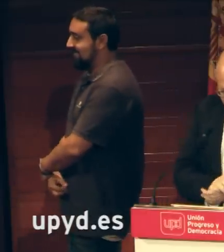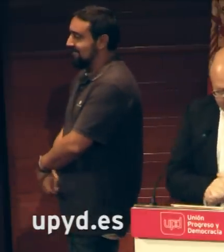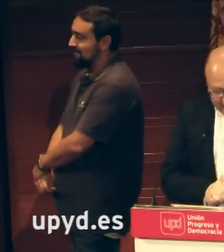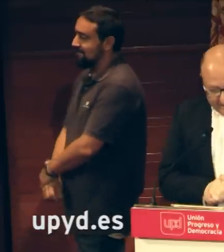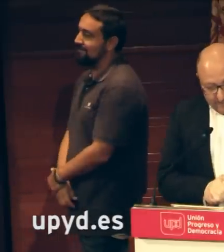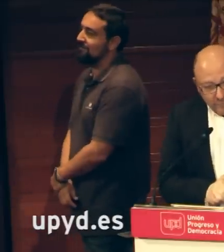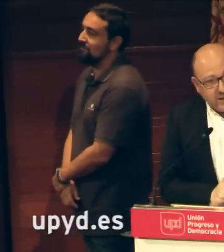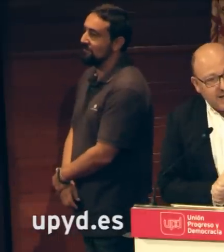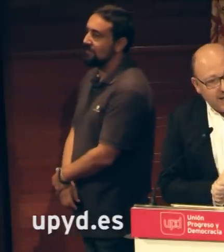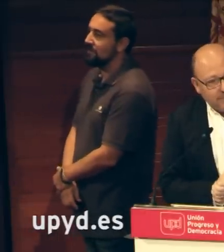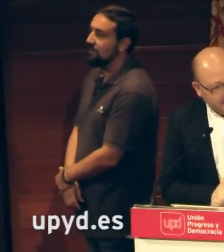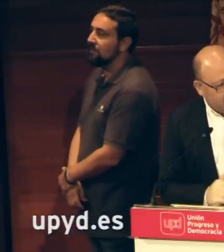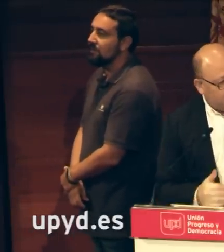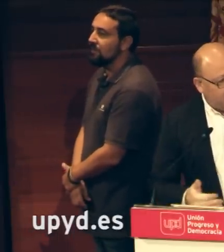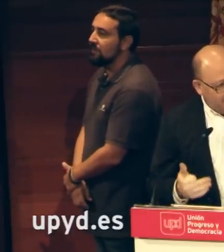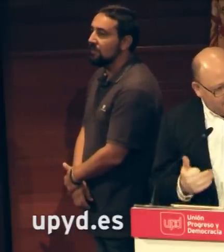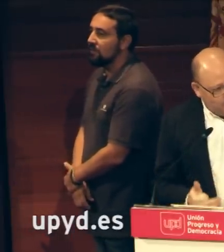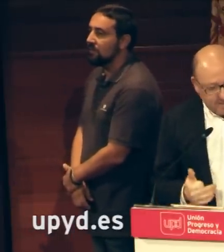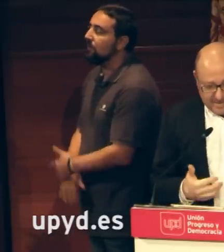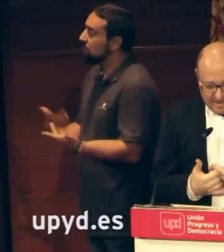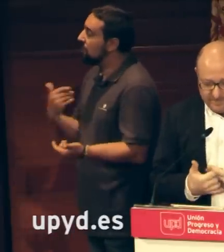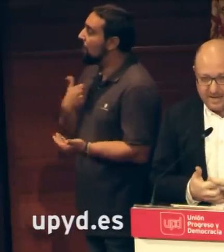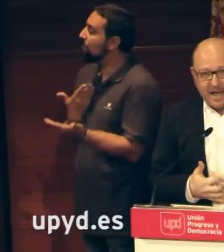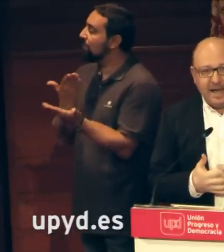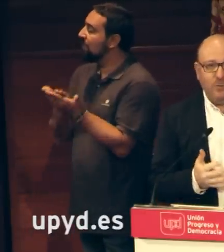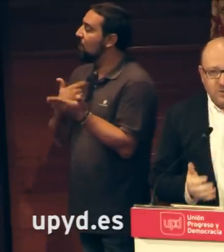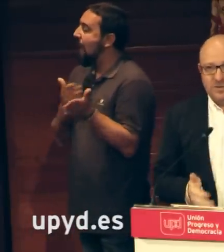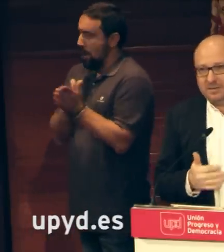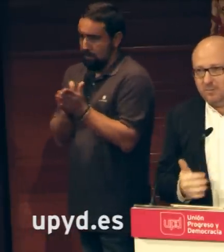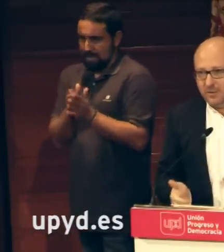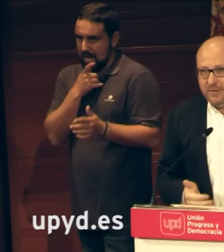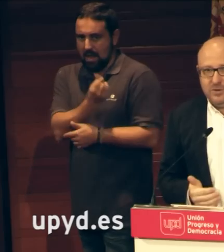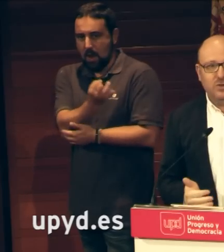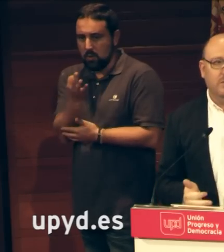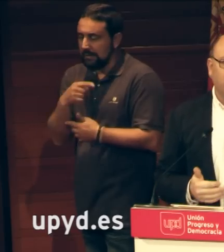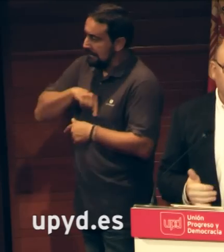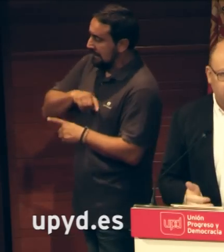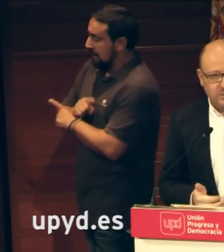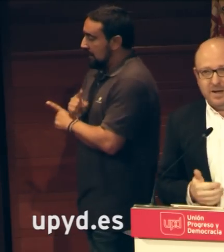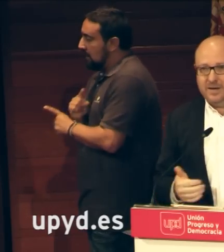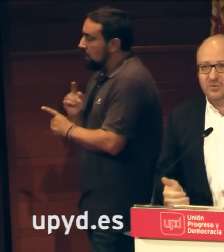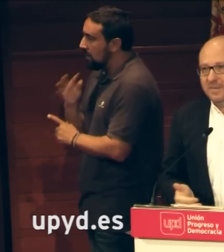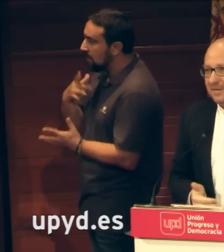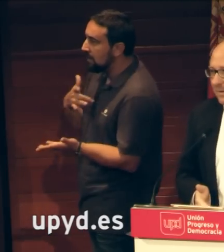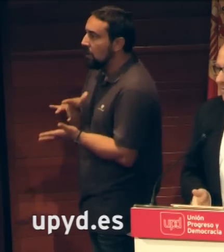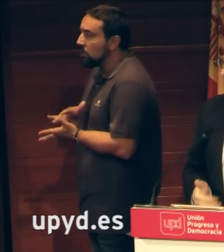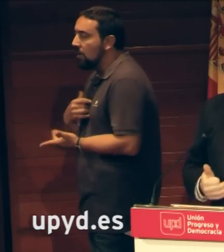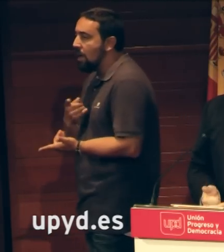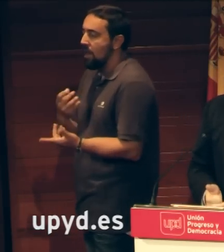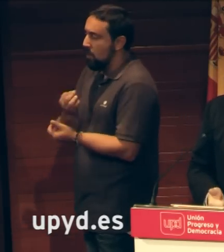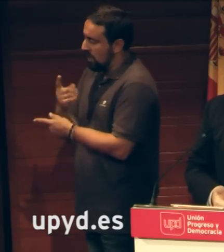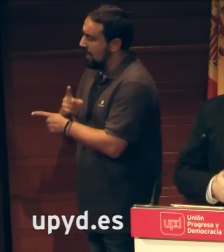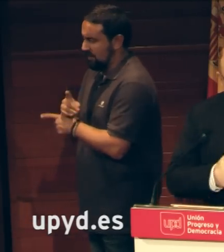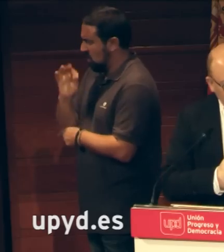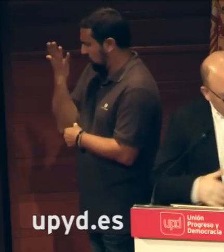Así que voy a pedir que me acompañen. Algunos están un poco nerviosos, dicen, oh, esto que me habéis hecho. No